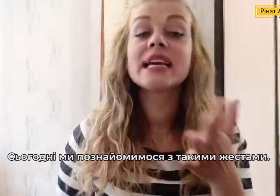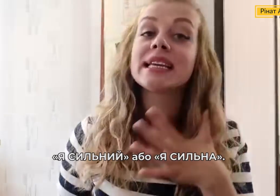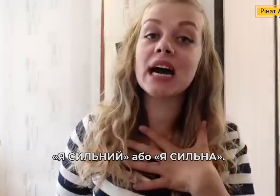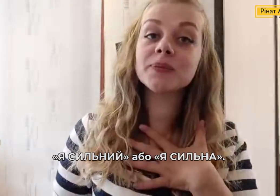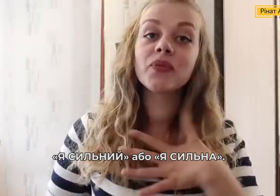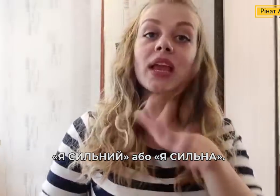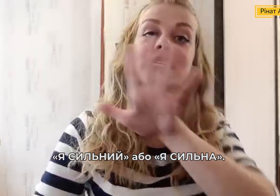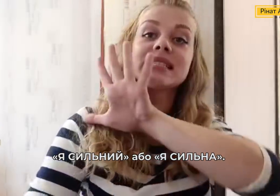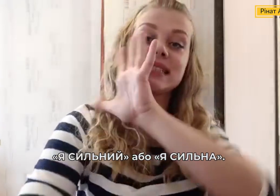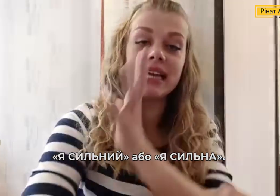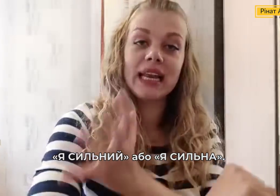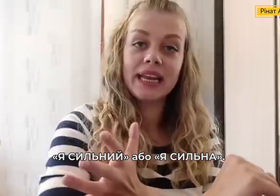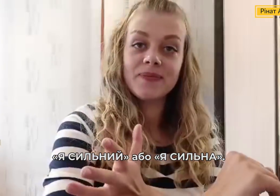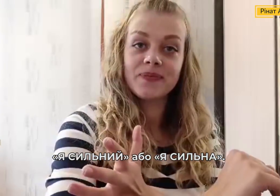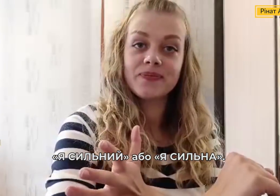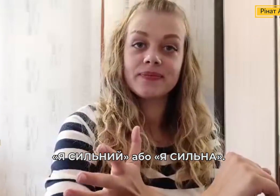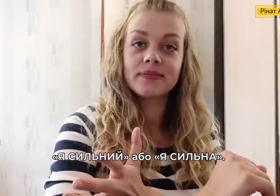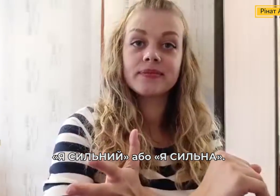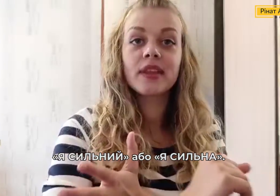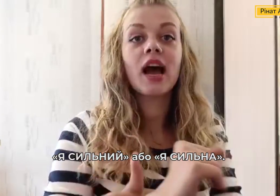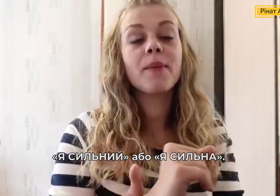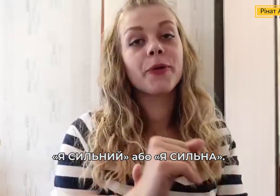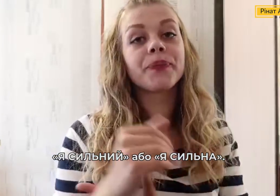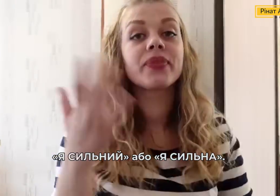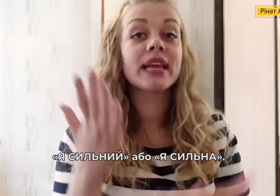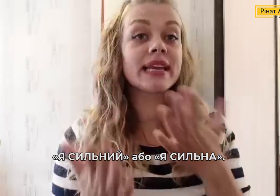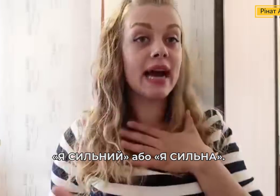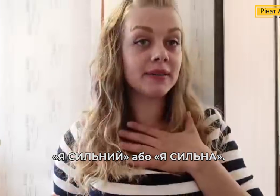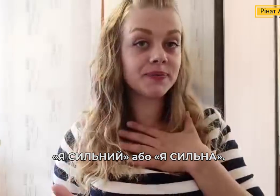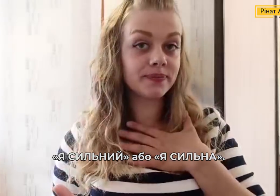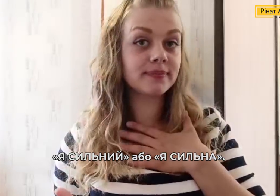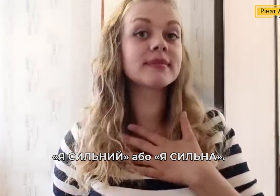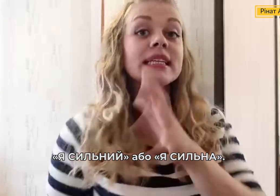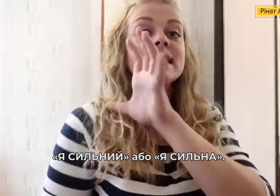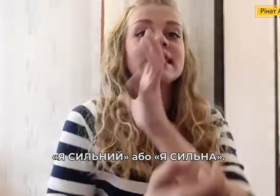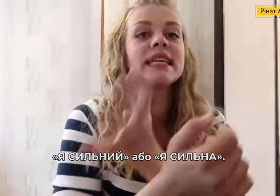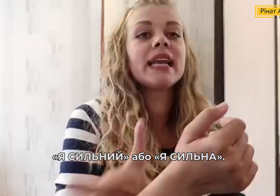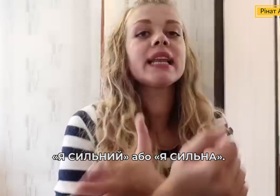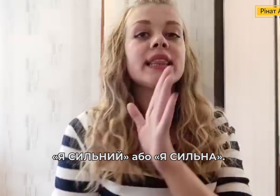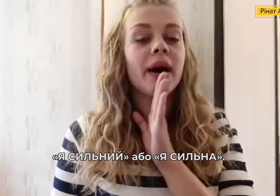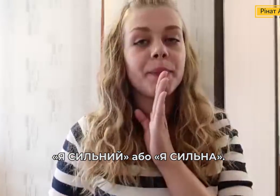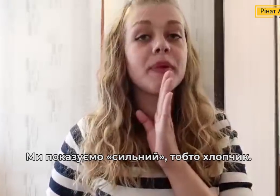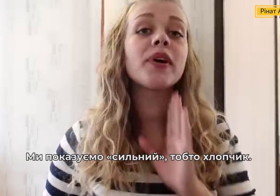Я сильний. Або я сильна. Ми